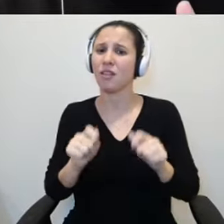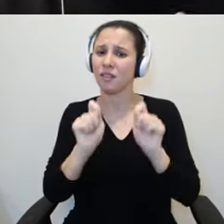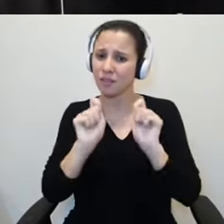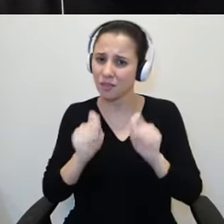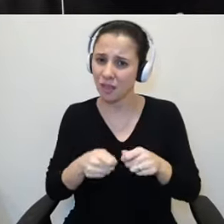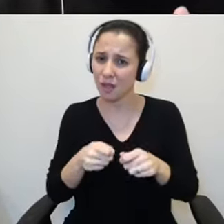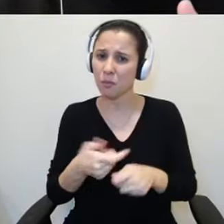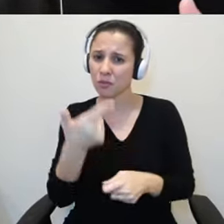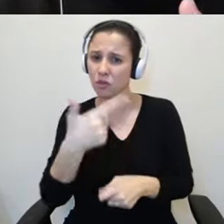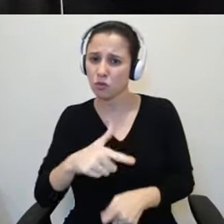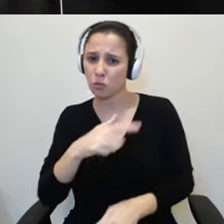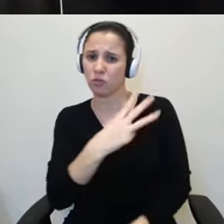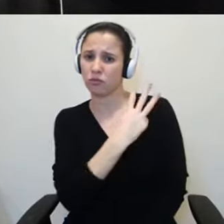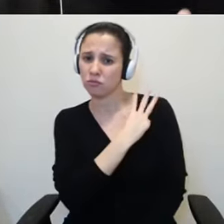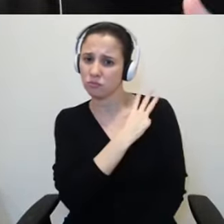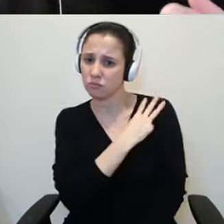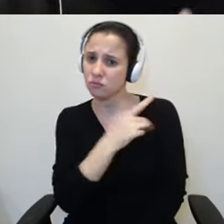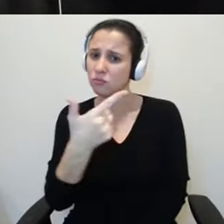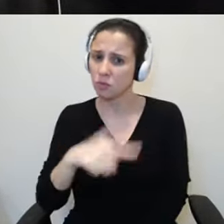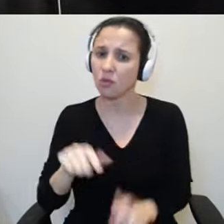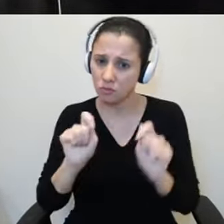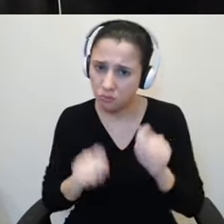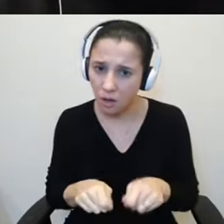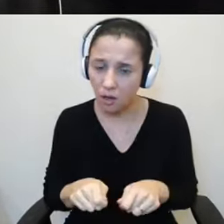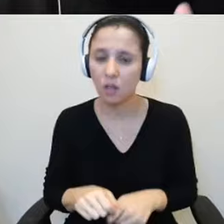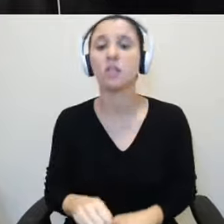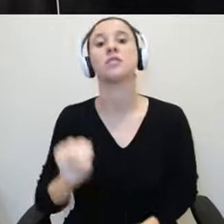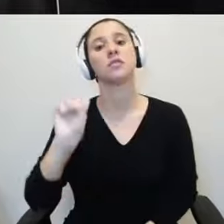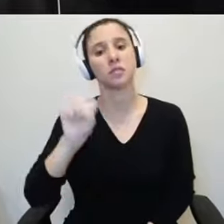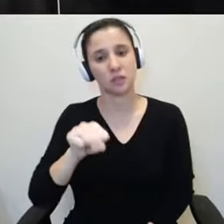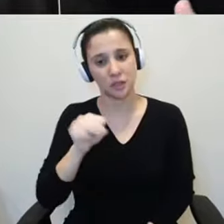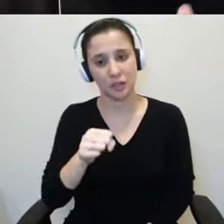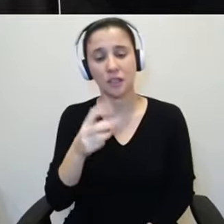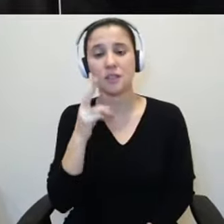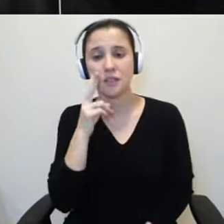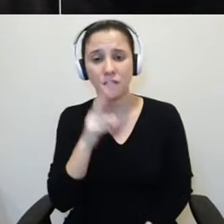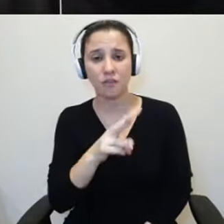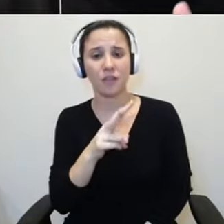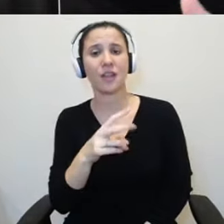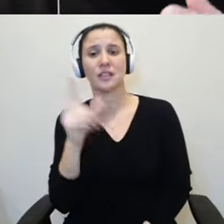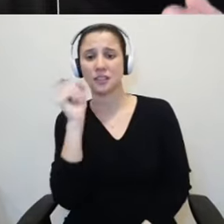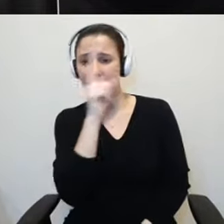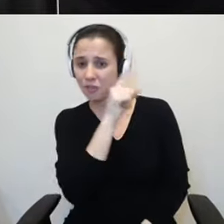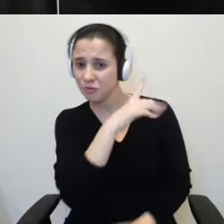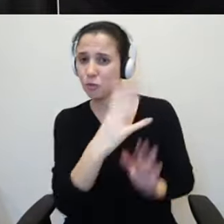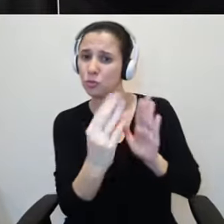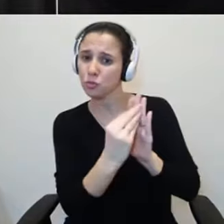a verificação em que o conteúdo, que a gente não está dando, vocês não estão dando conta e tudo mais,